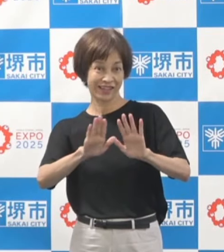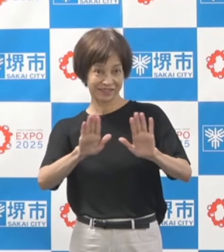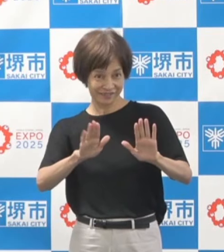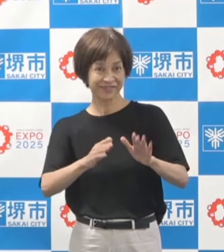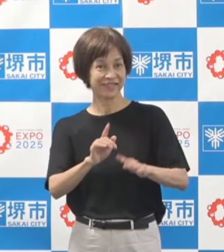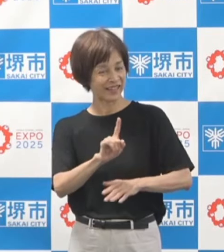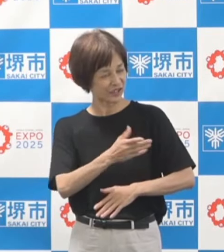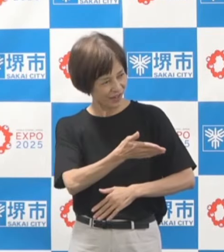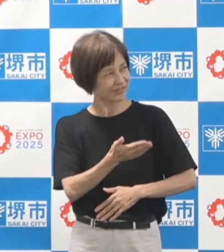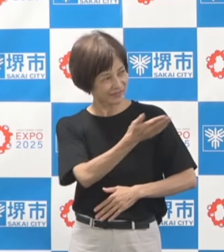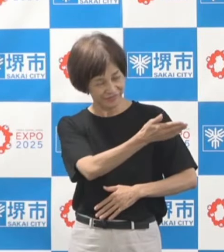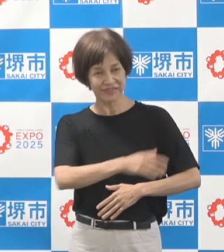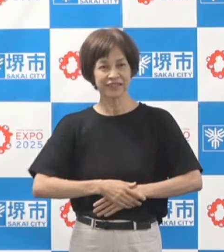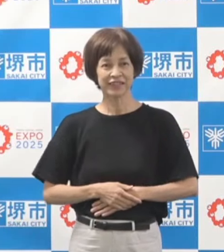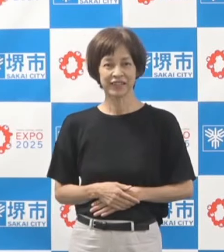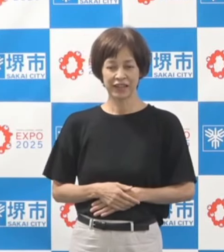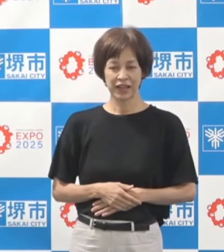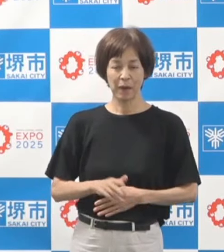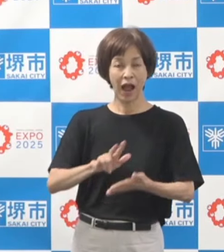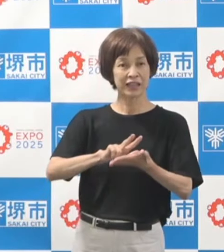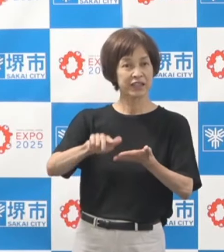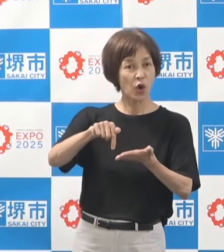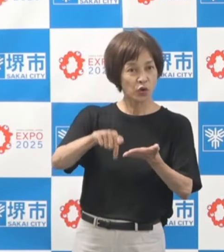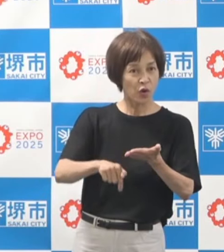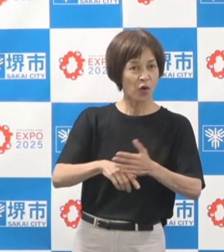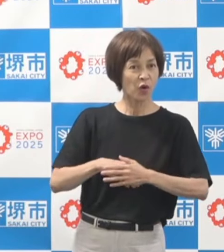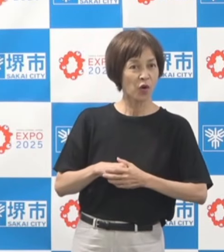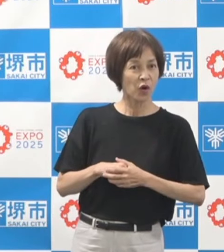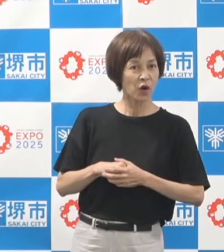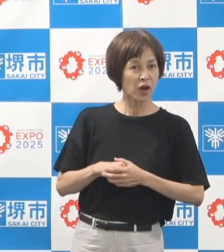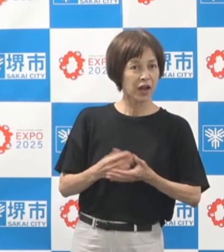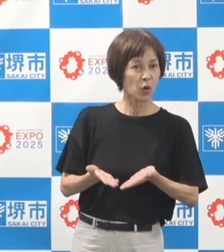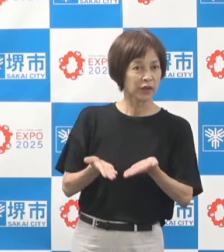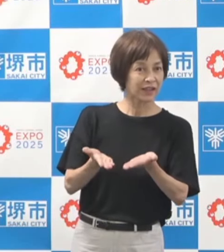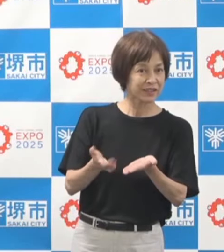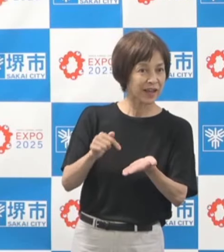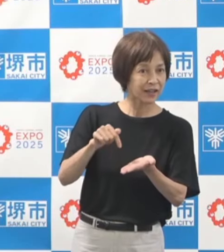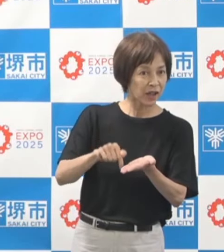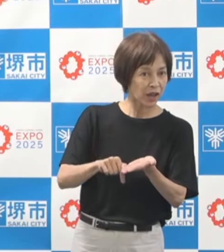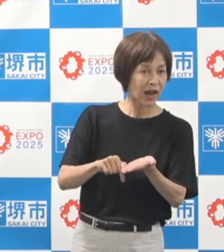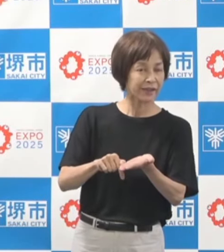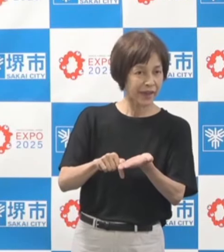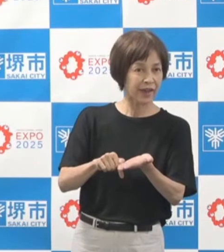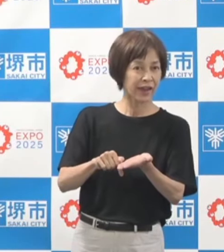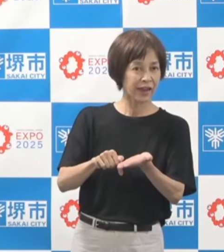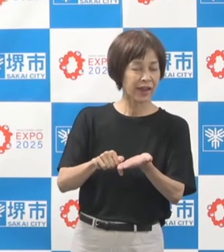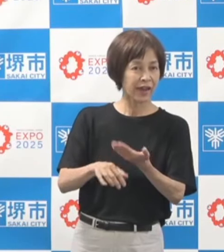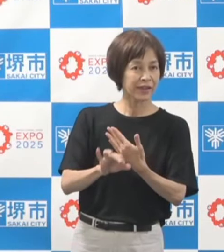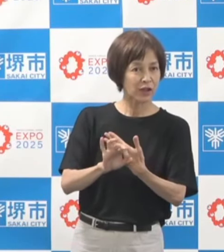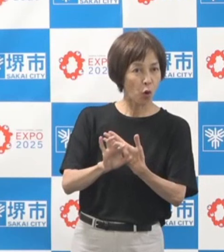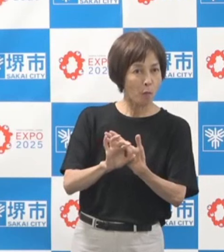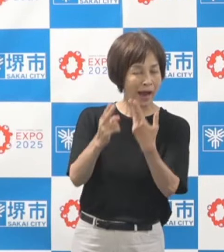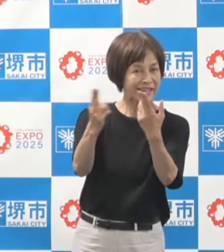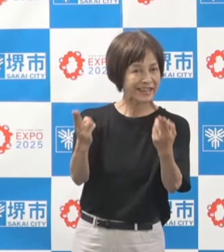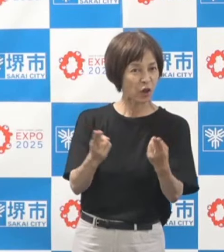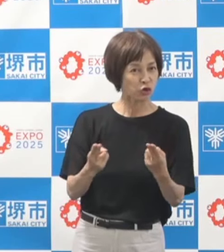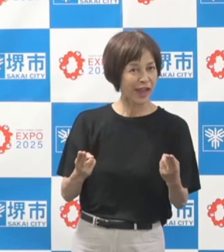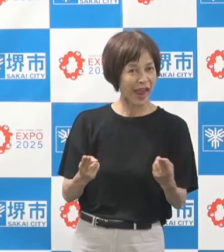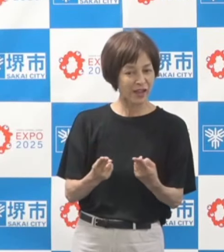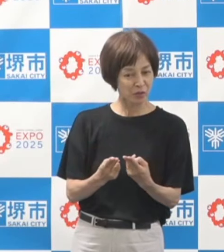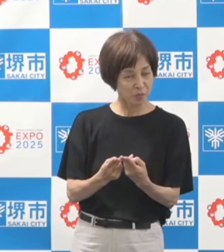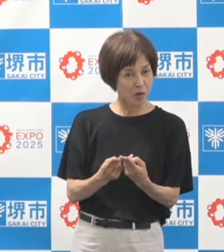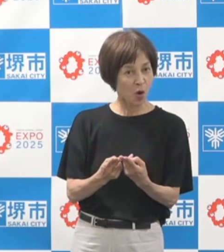い、資料として、ご提示させていただいております中で、例えば仁徳天皇陵平